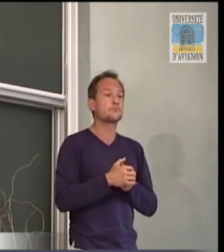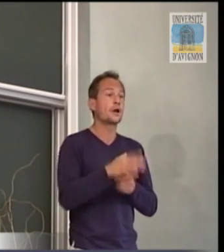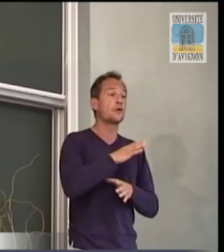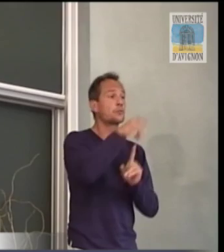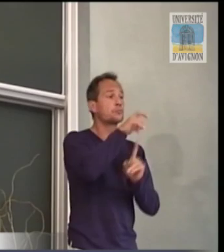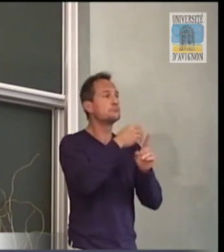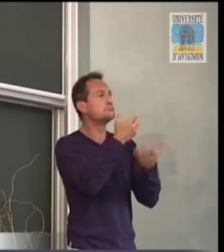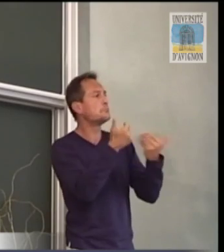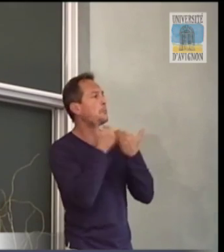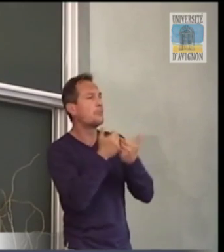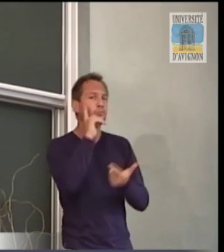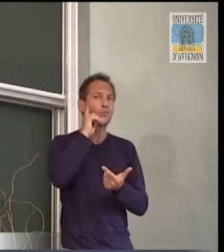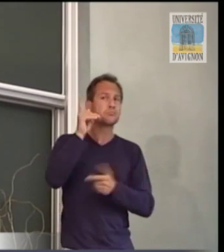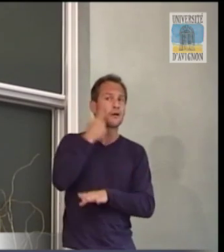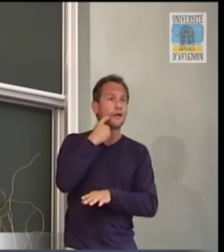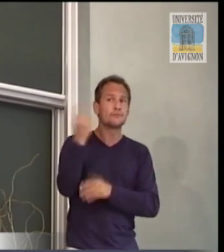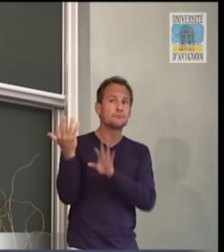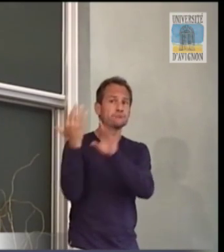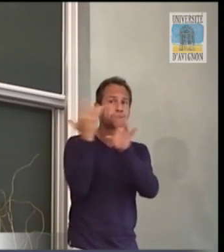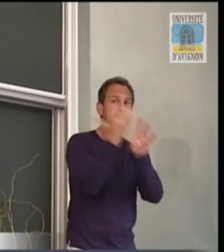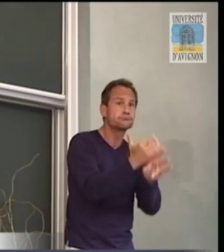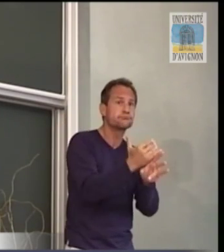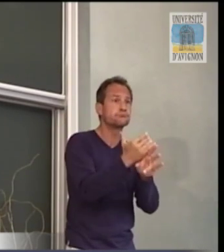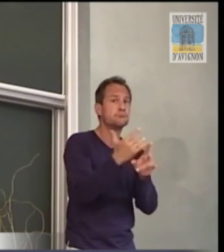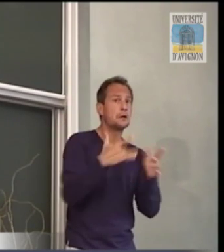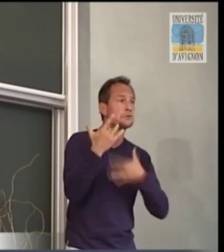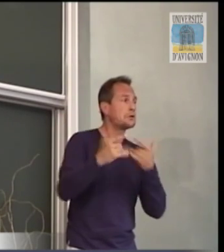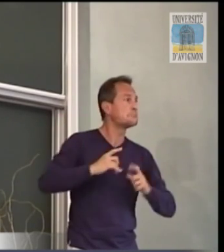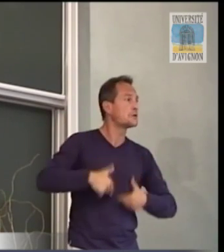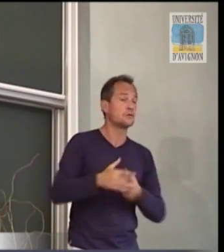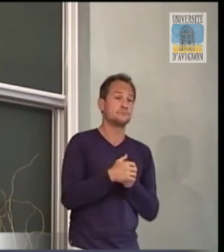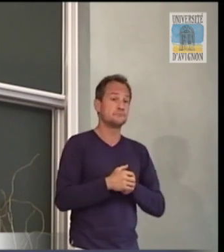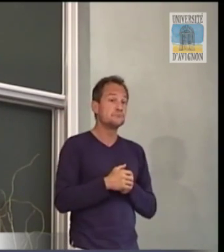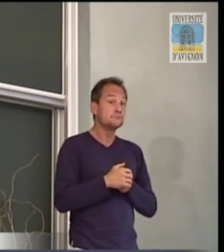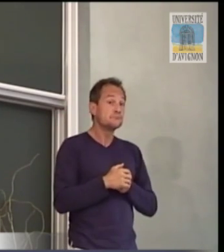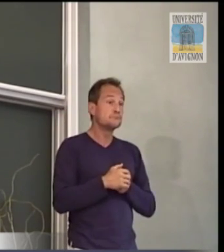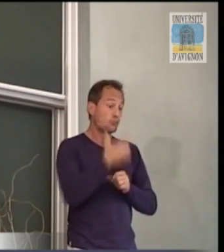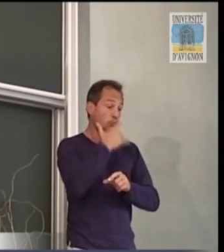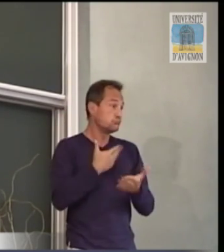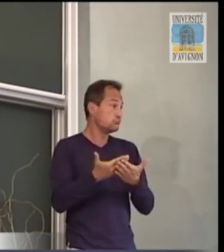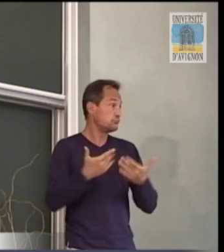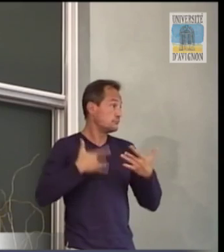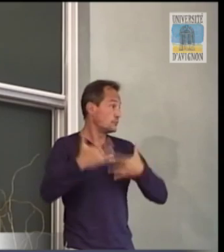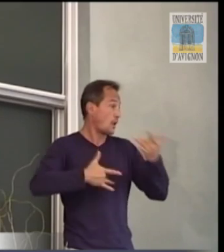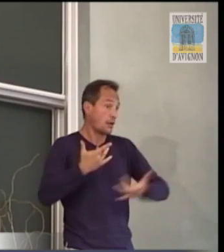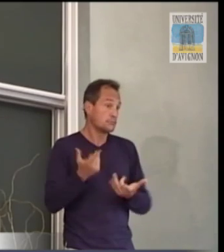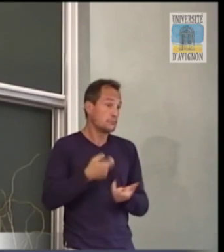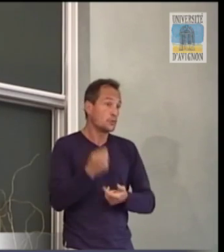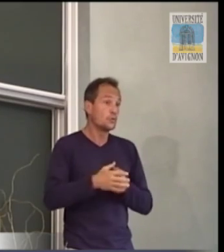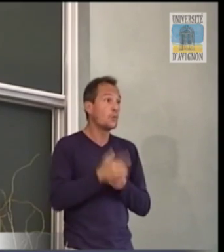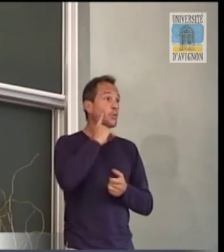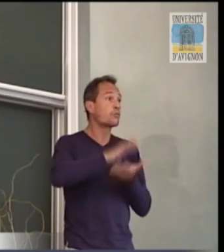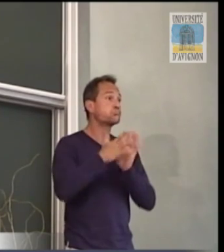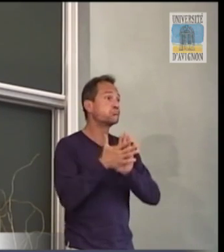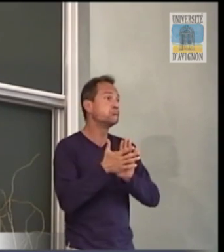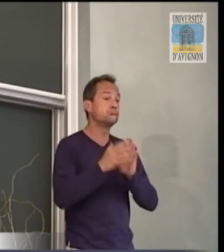Bah, j'imagine du théâtre, je pense, parce que macramé et poterie, je ne propose pas, donc ça ne doit pas être ça. Alors après,